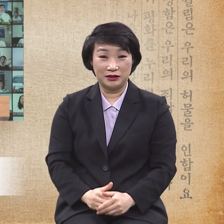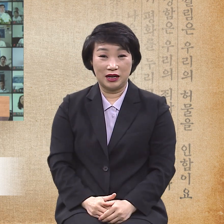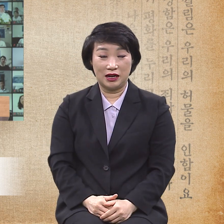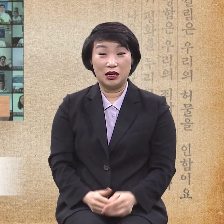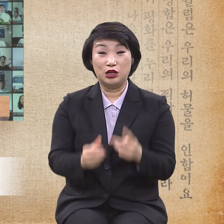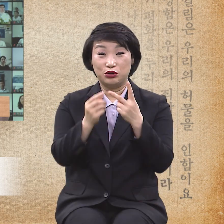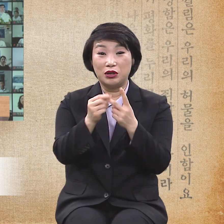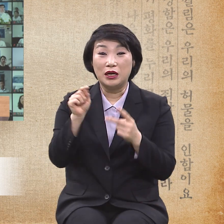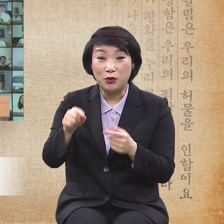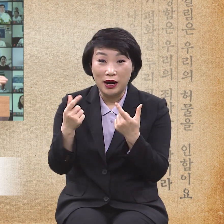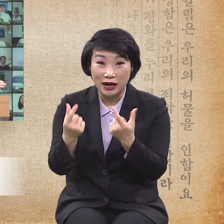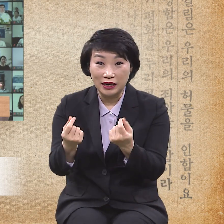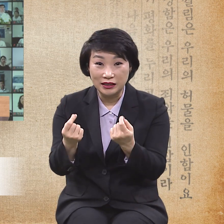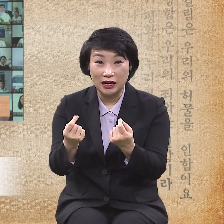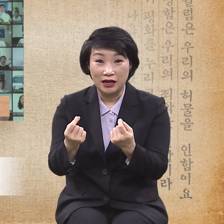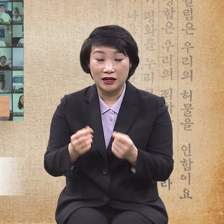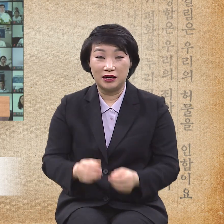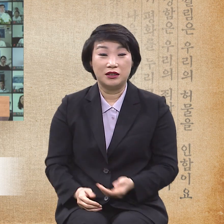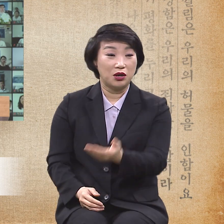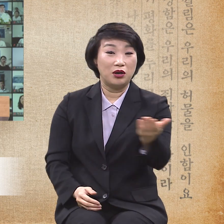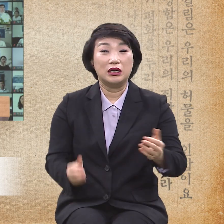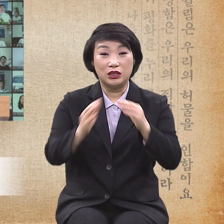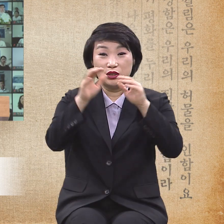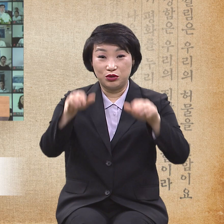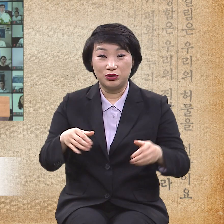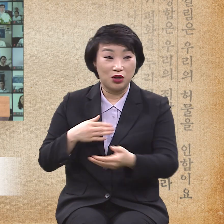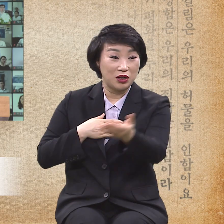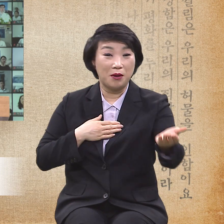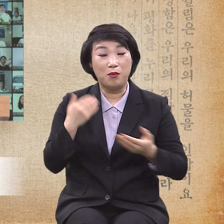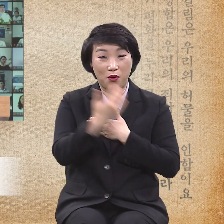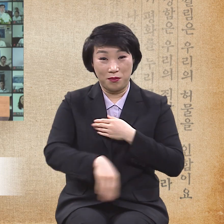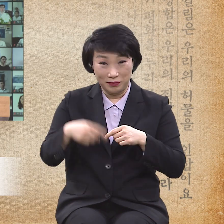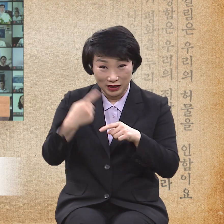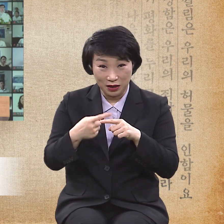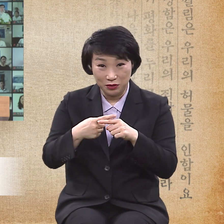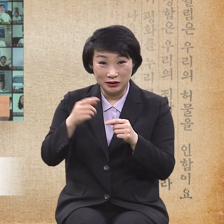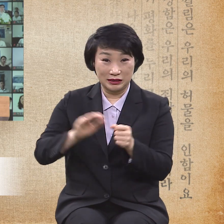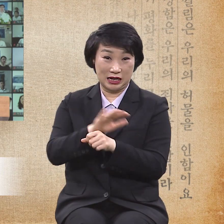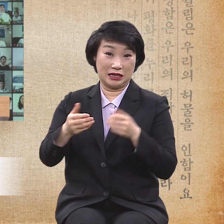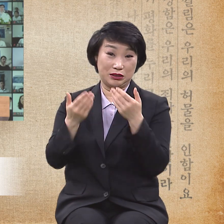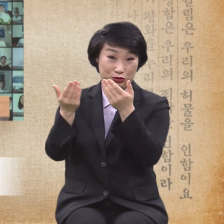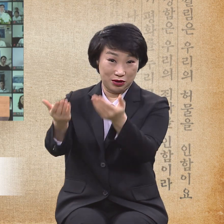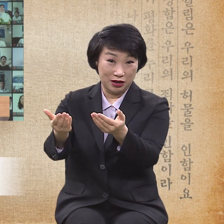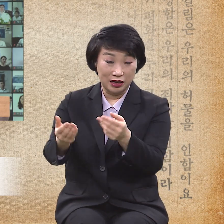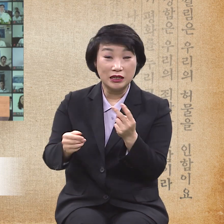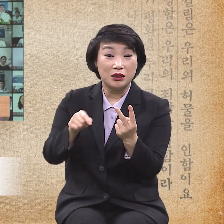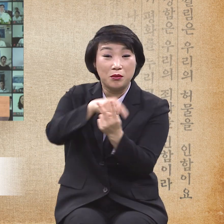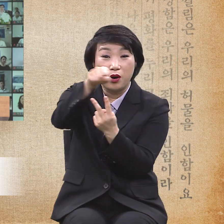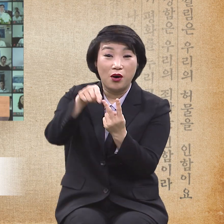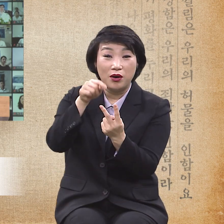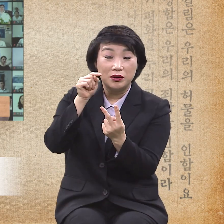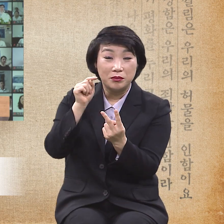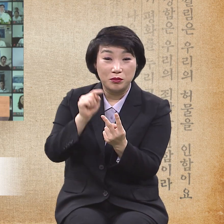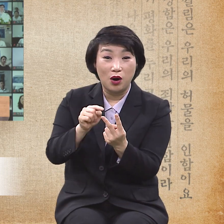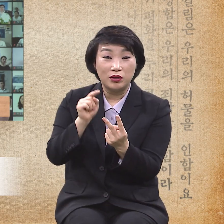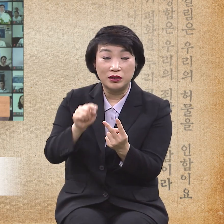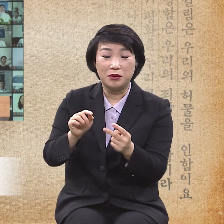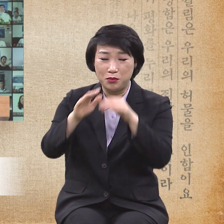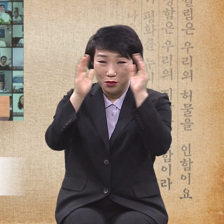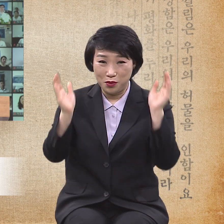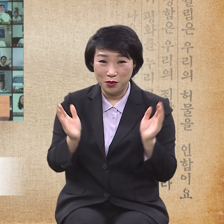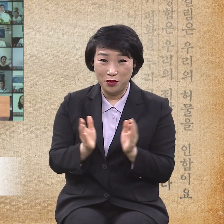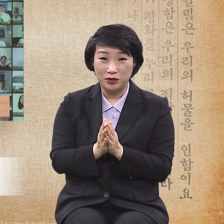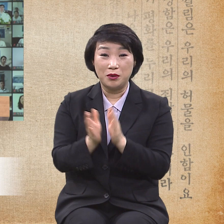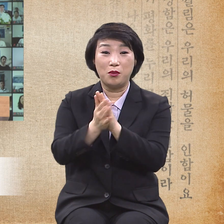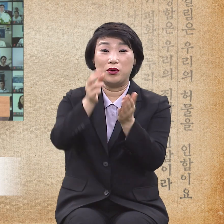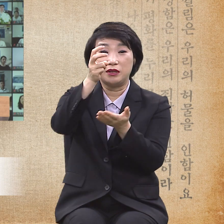둘째는 이와 같으니 네 이웃을 내 몸과 같이 사랑하라 하셨으니, 이 두 계명이